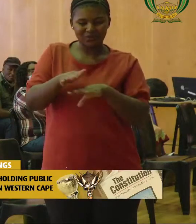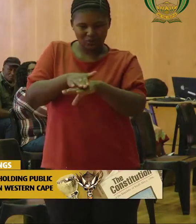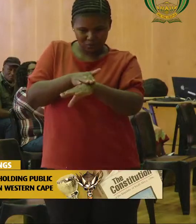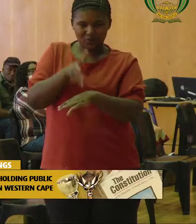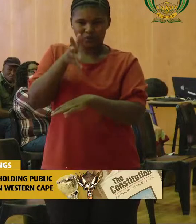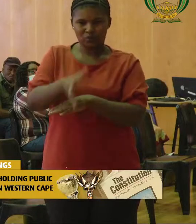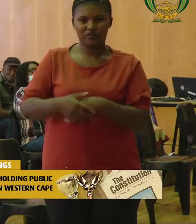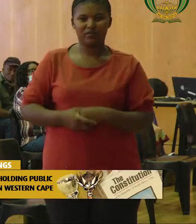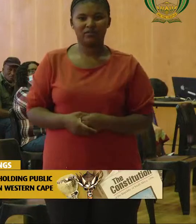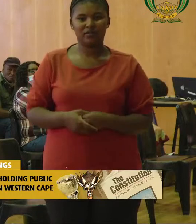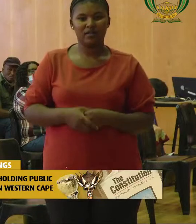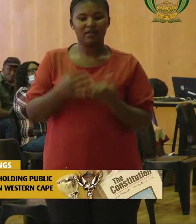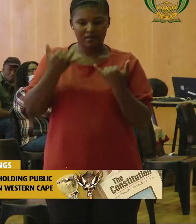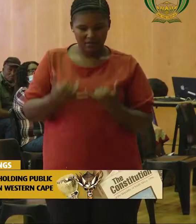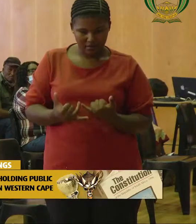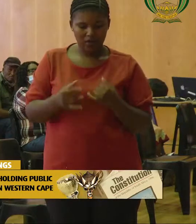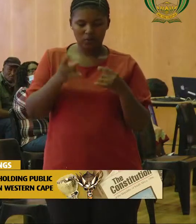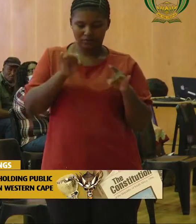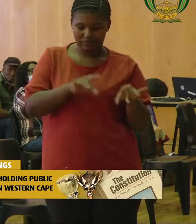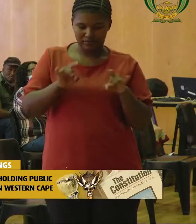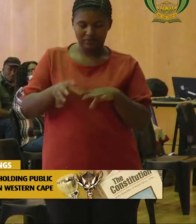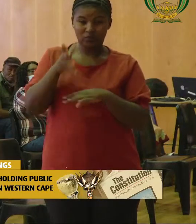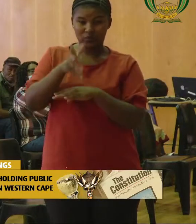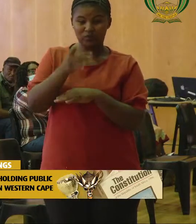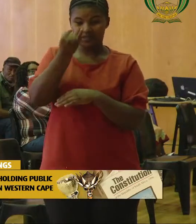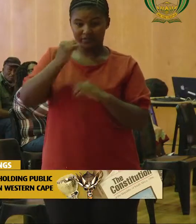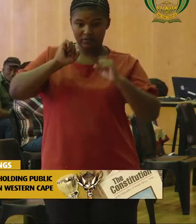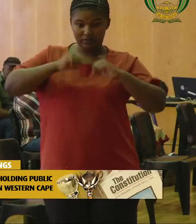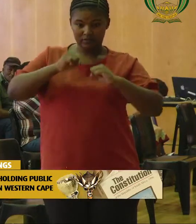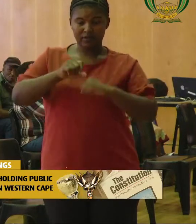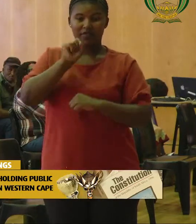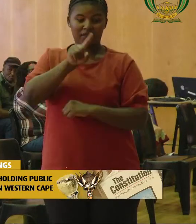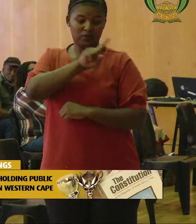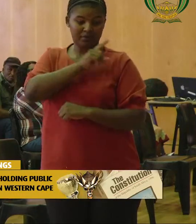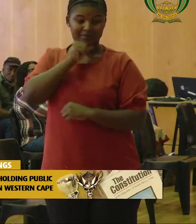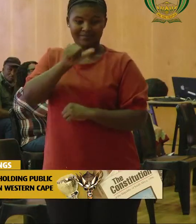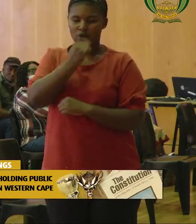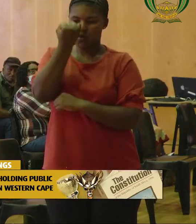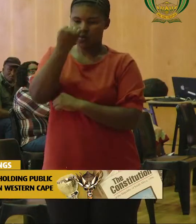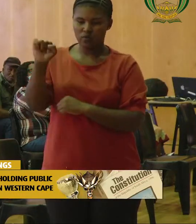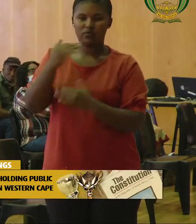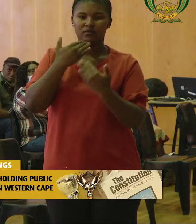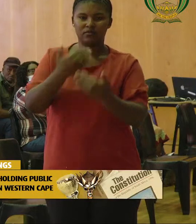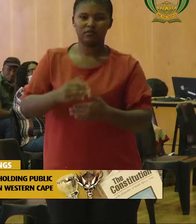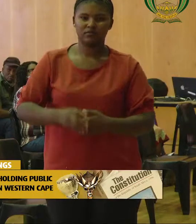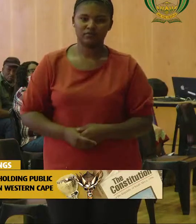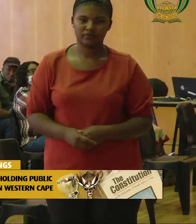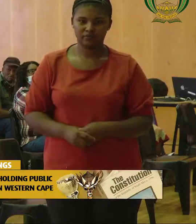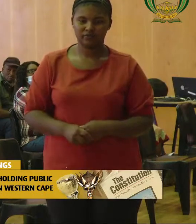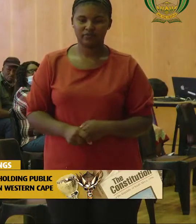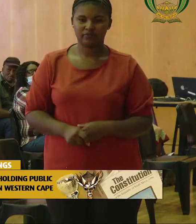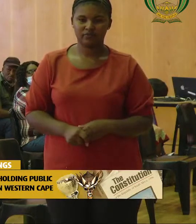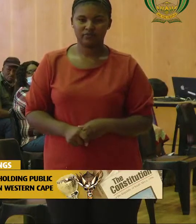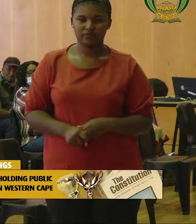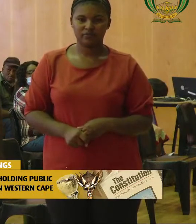nie. En ons mense suffer. So ek sê total nee. Dankie.